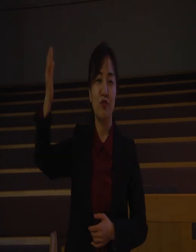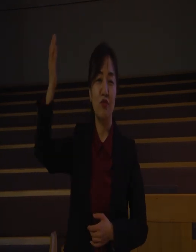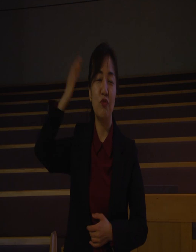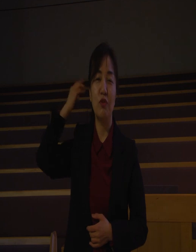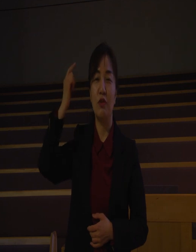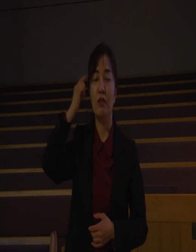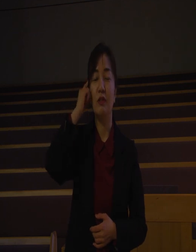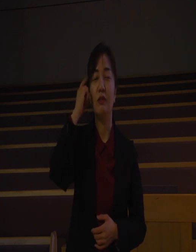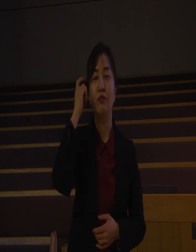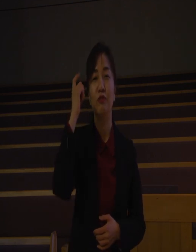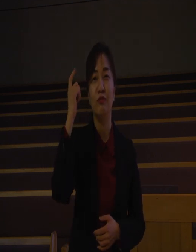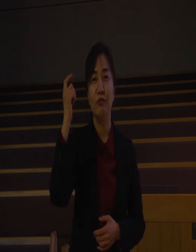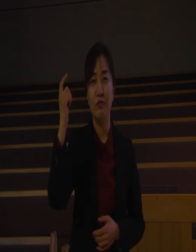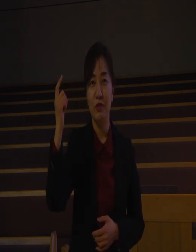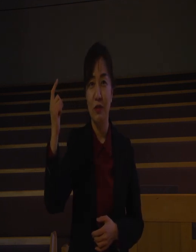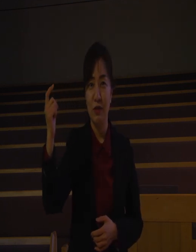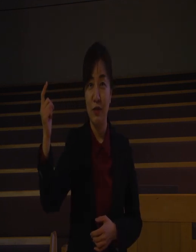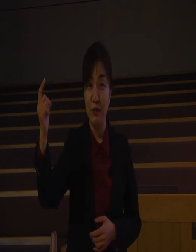아름다웠던 지난